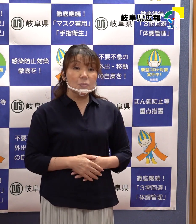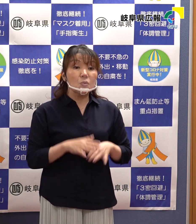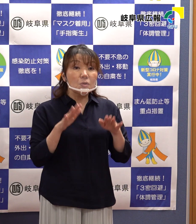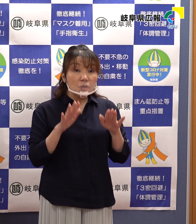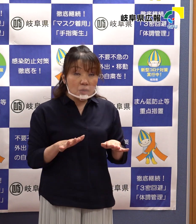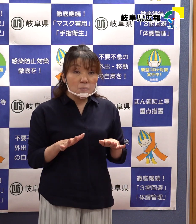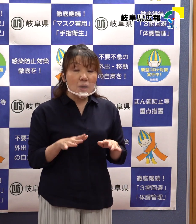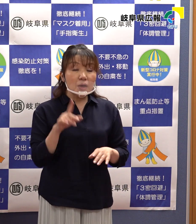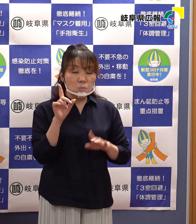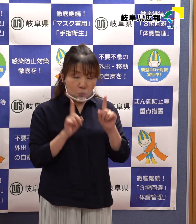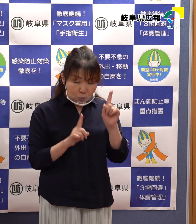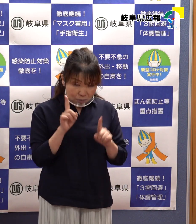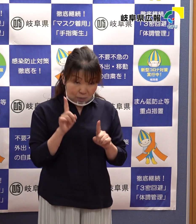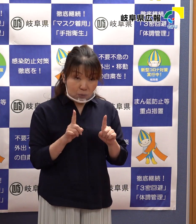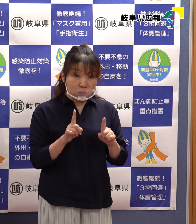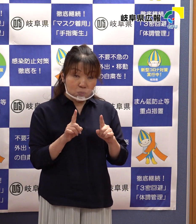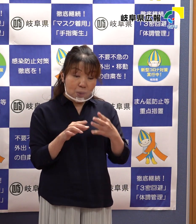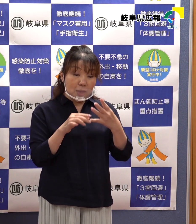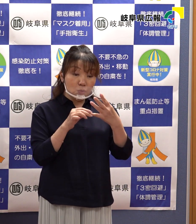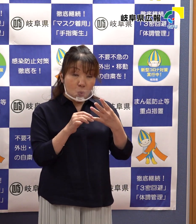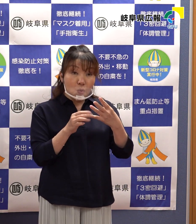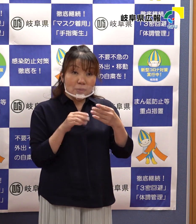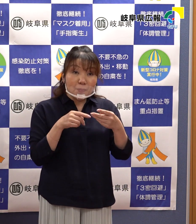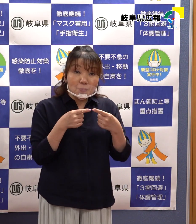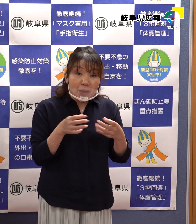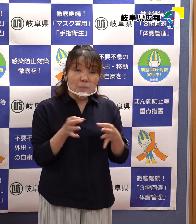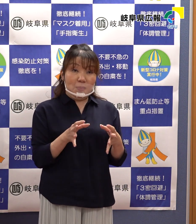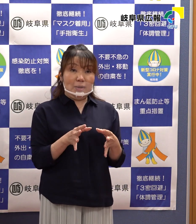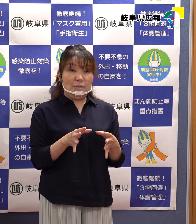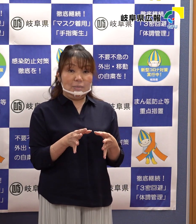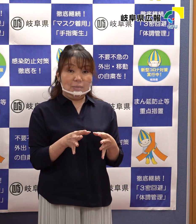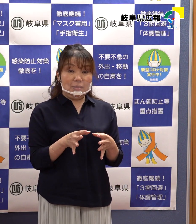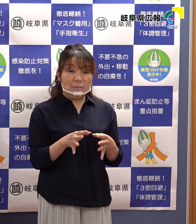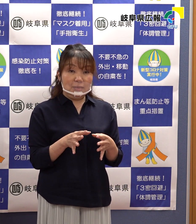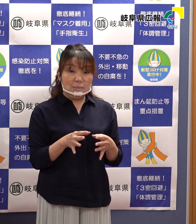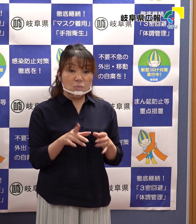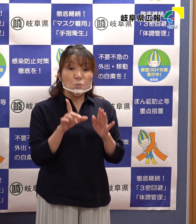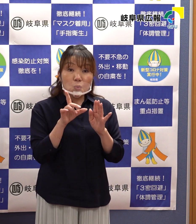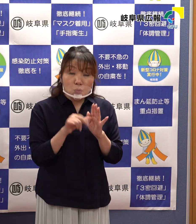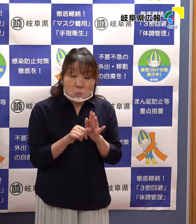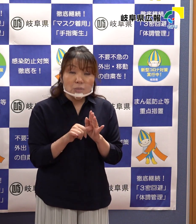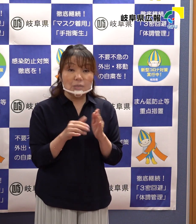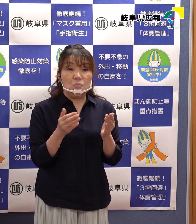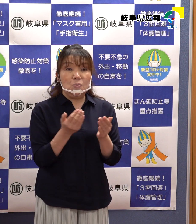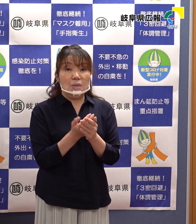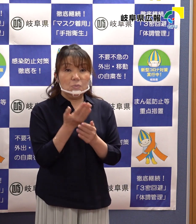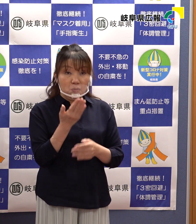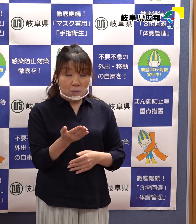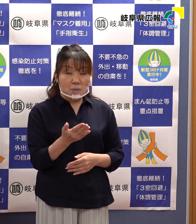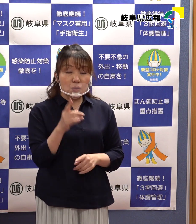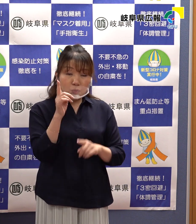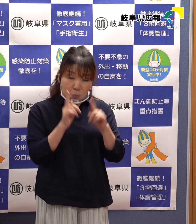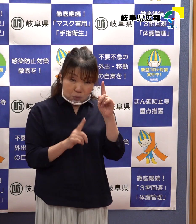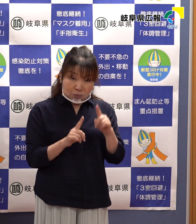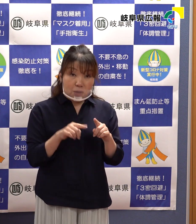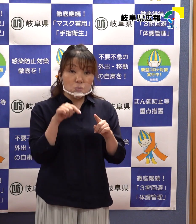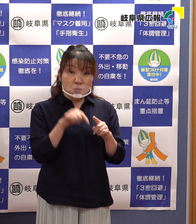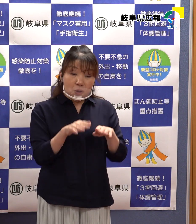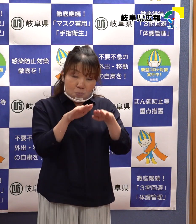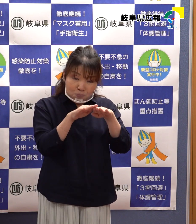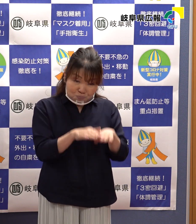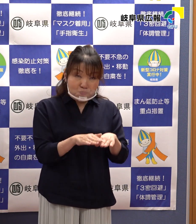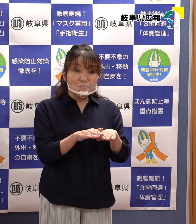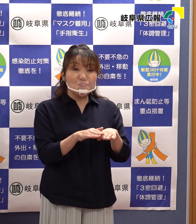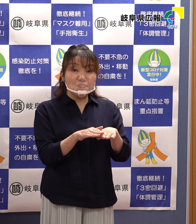はフェーズ4に入ったところですね。入ってさせてその先どうなるかということで、我々としてはまずこれをさらに抑え込みたい